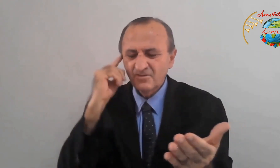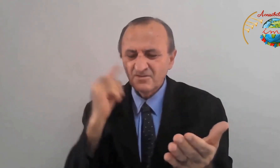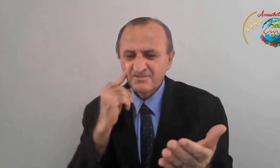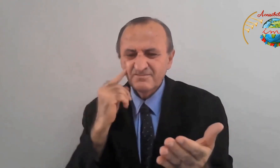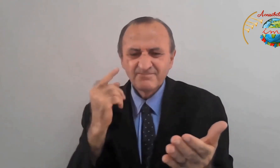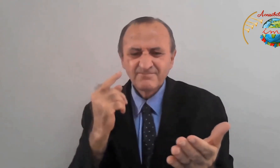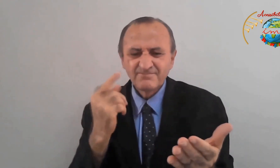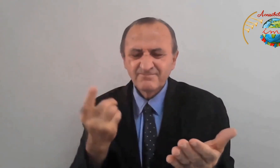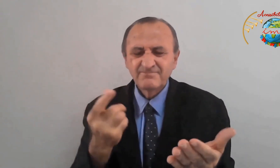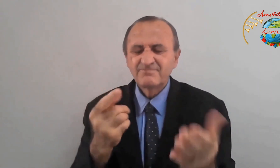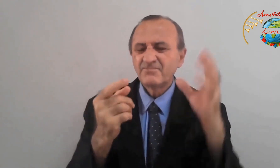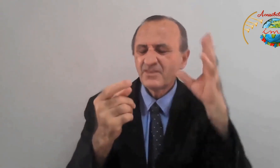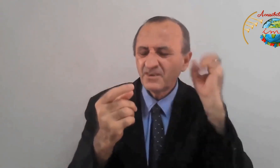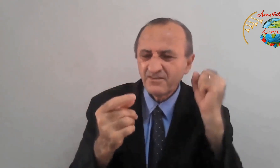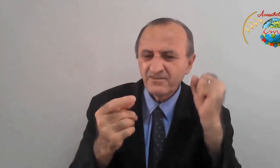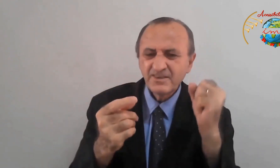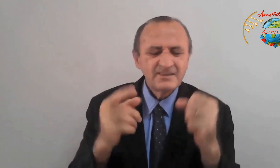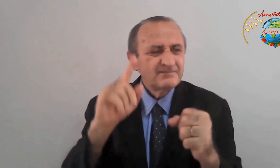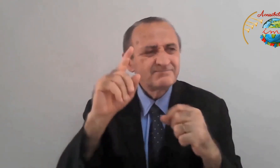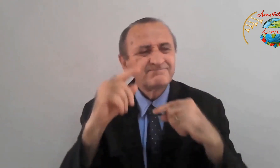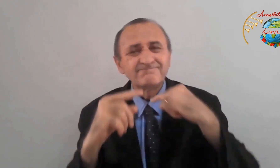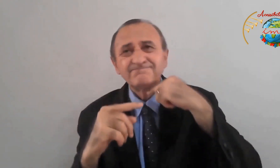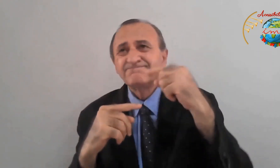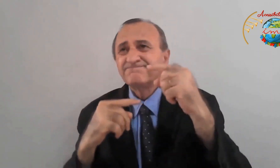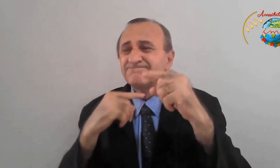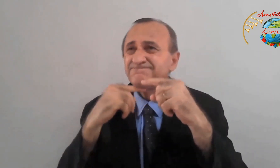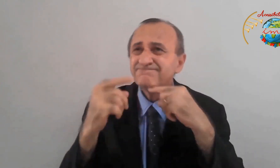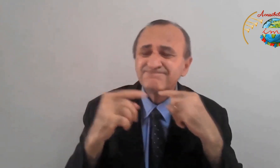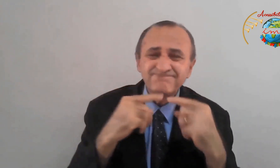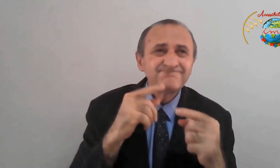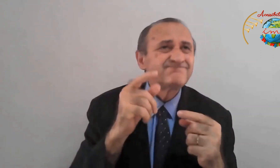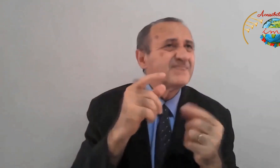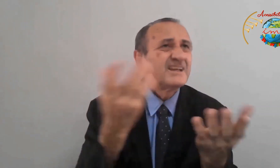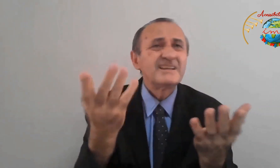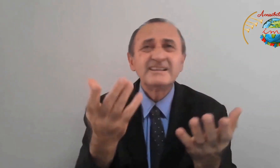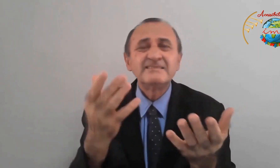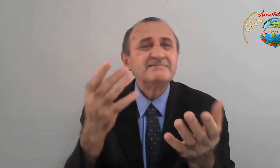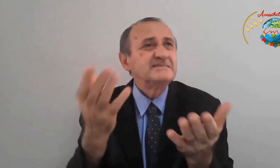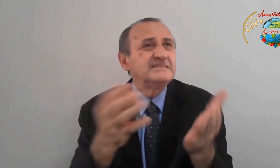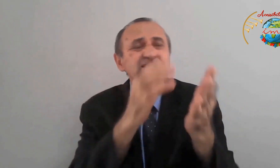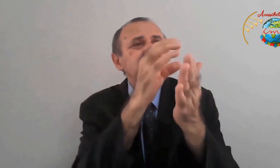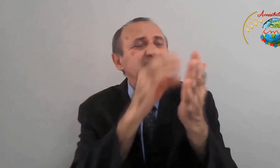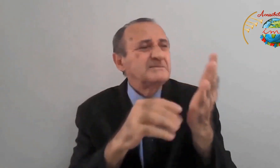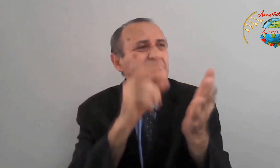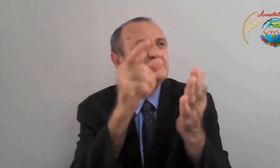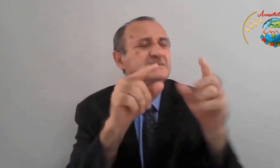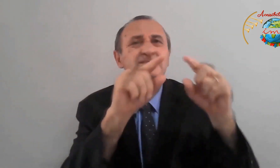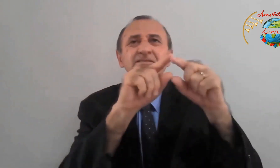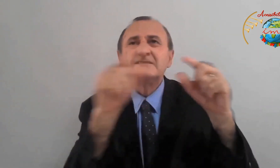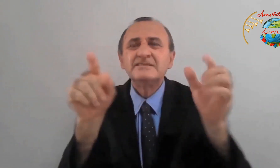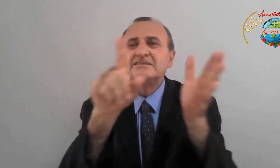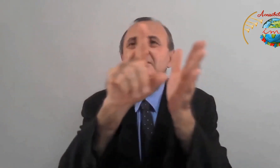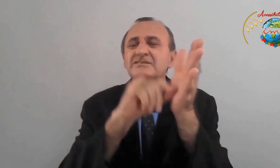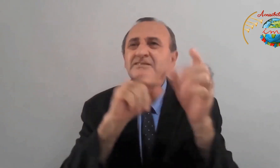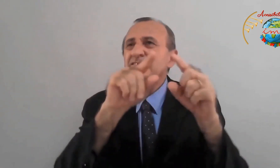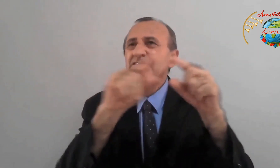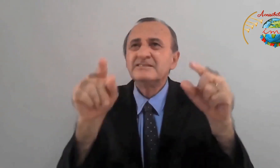uma experiência. Os surdos ouvintes muitas vezes têm dúvida ao ler a palavra, os versículos,